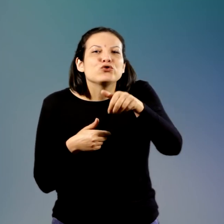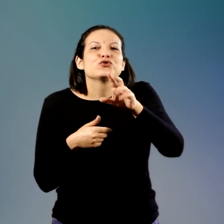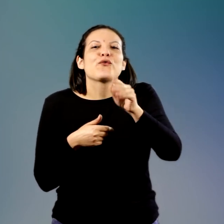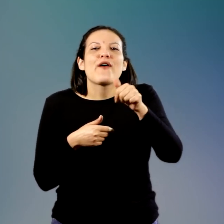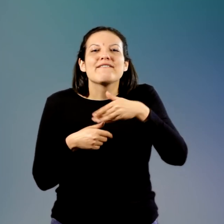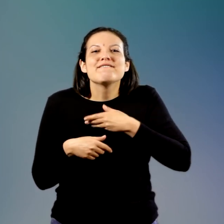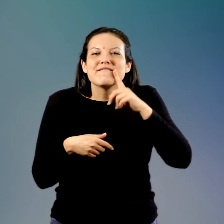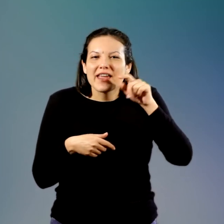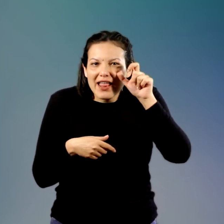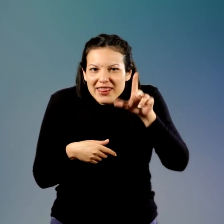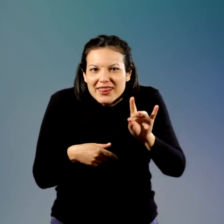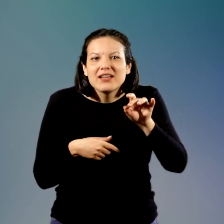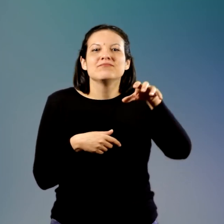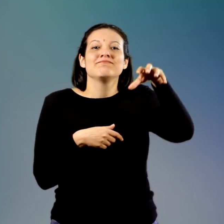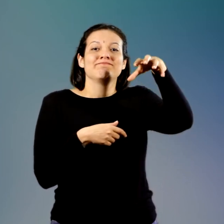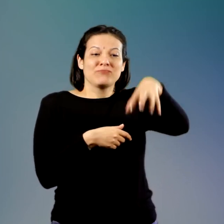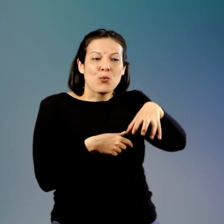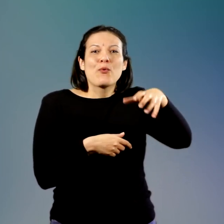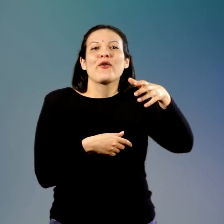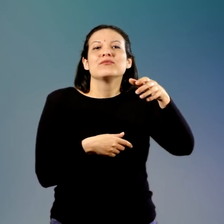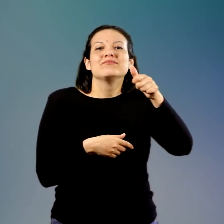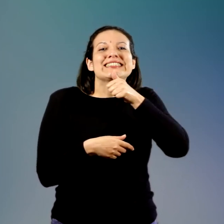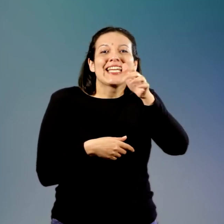la brigada de investigaciones de quilmes